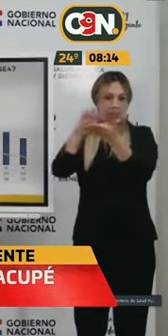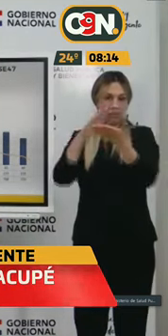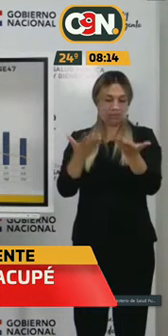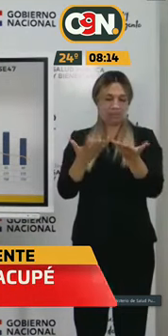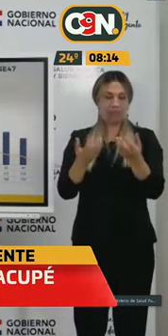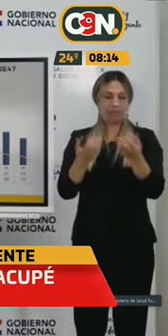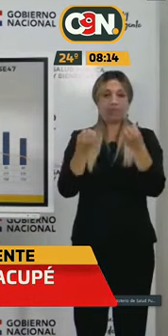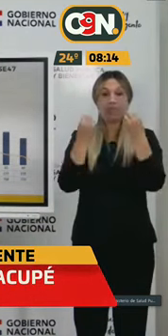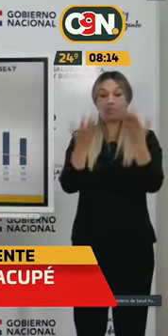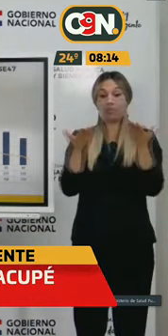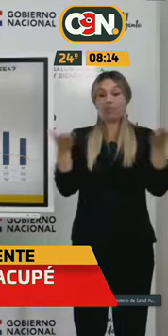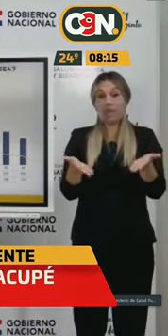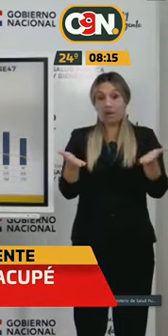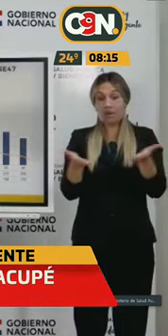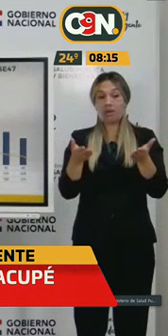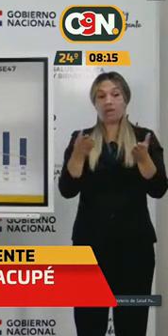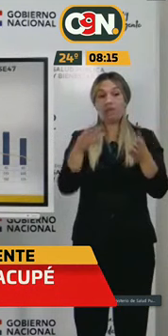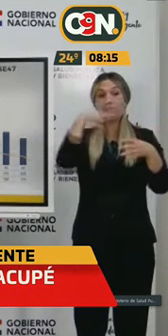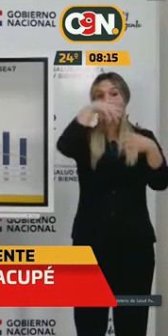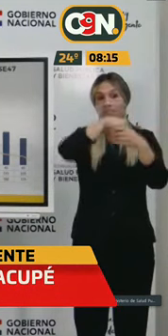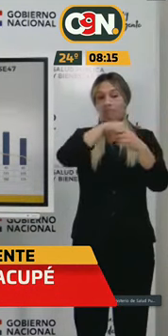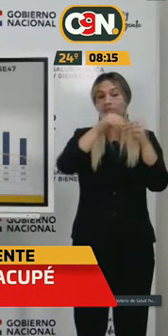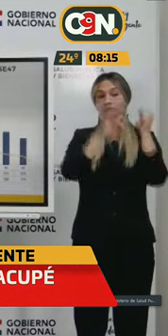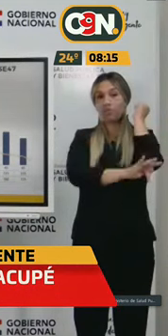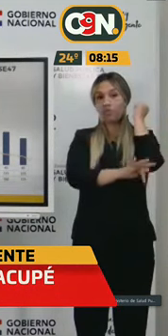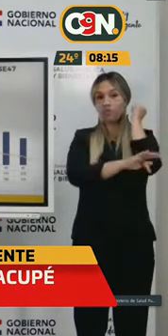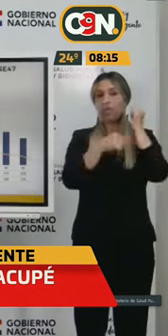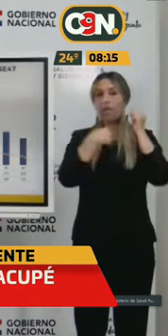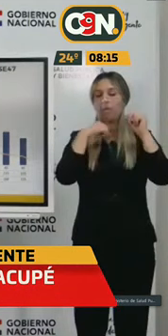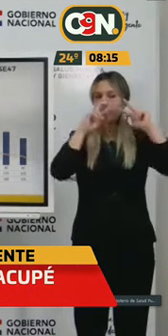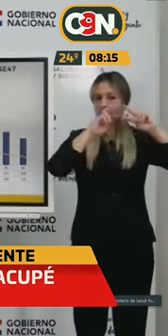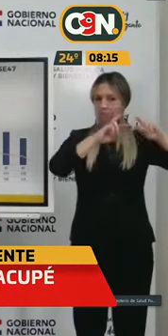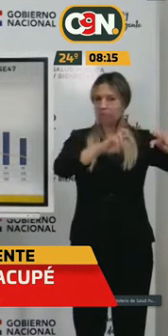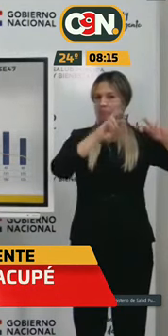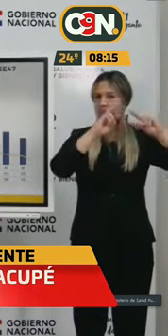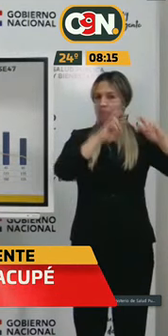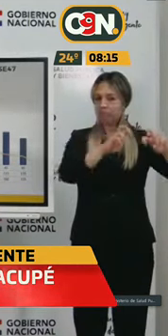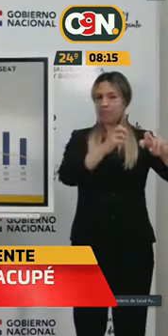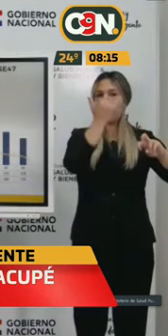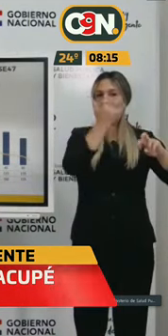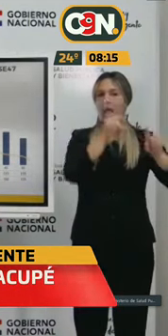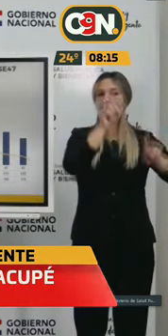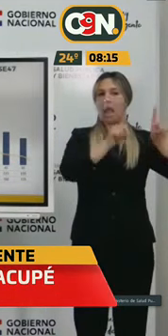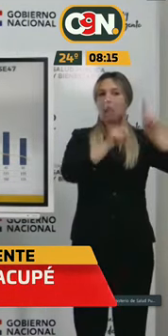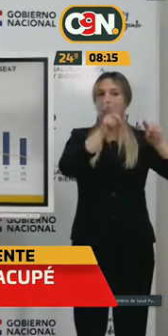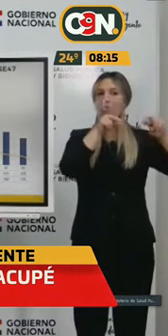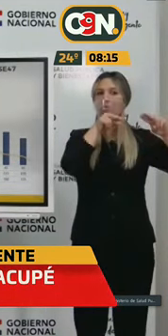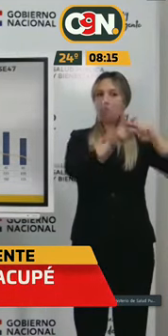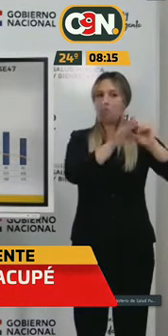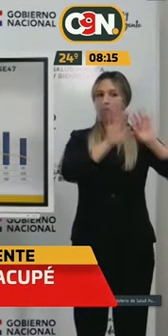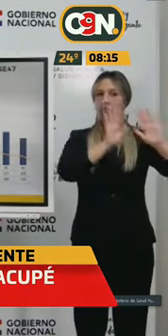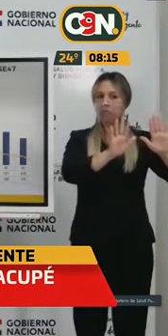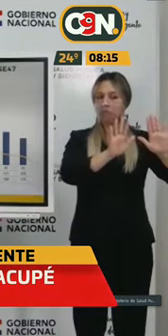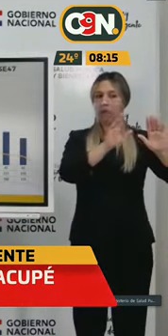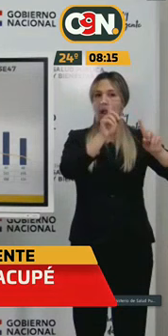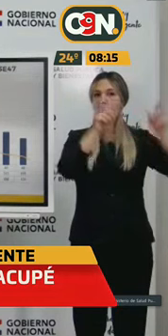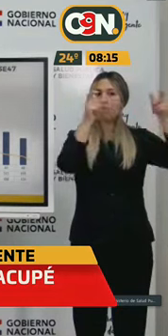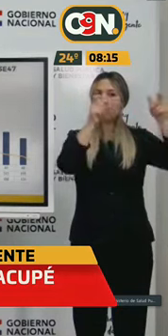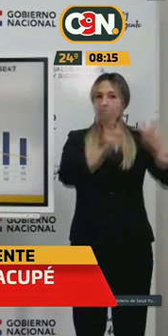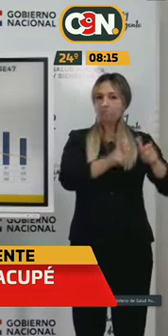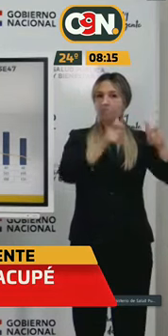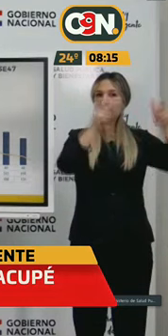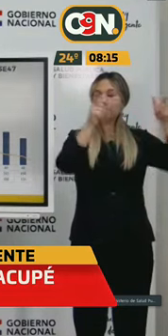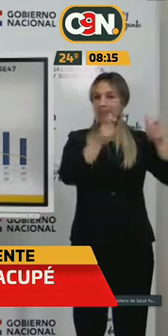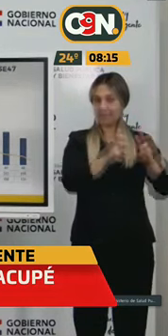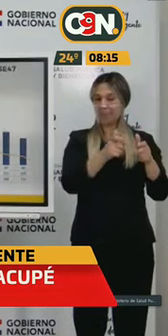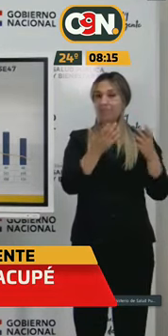No obstante, esto también tienen a veces cierto rezago. Y bueno, las tendencias, como